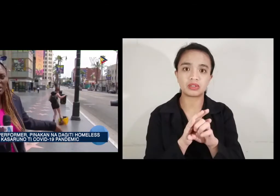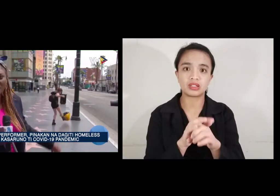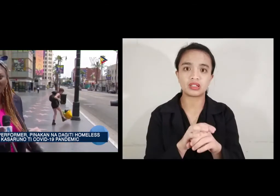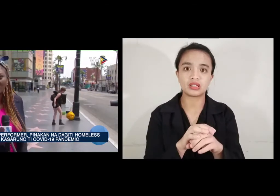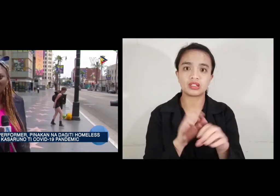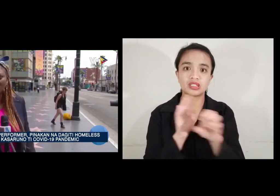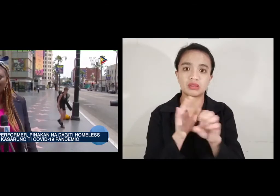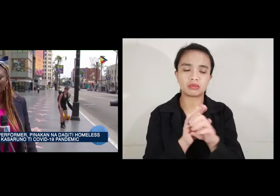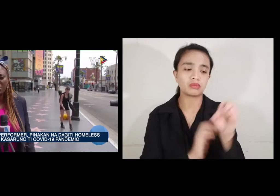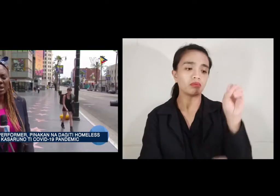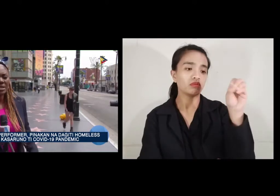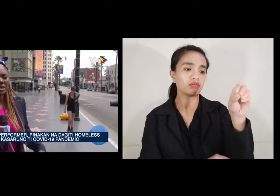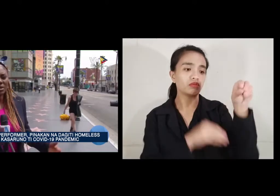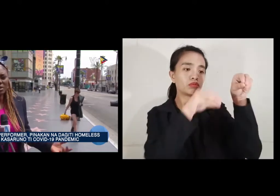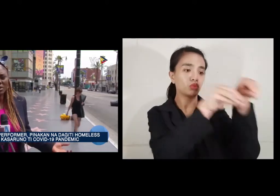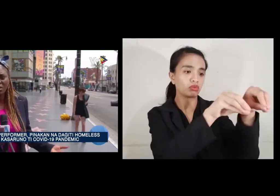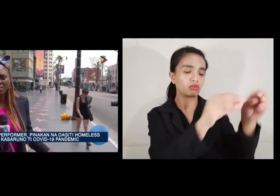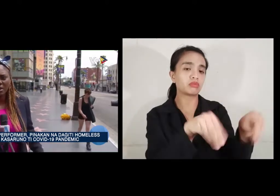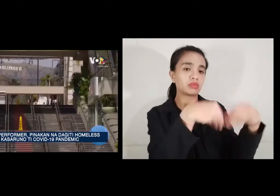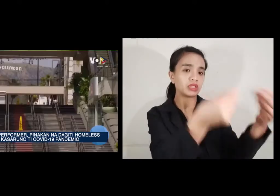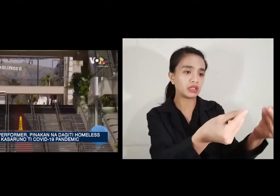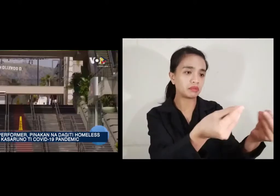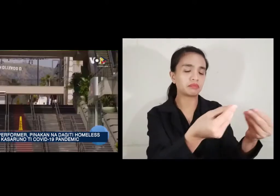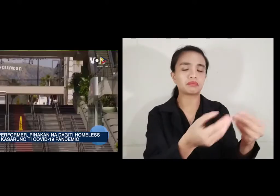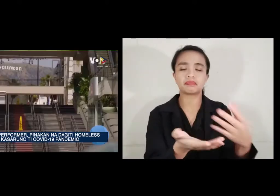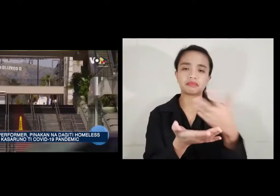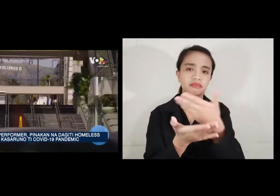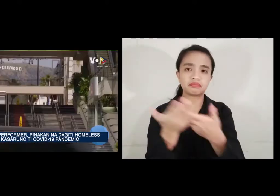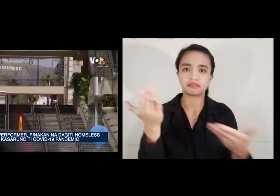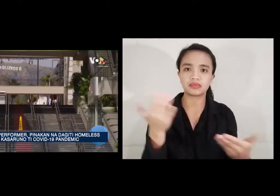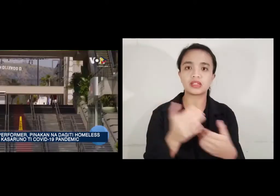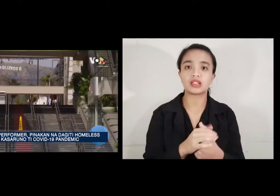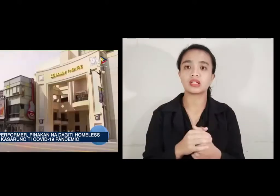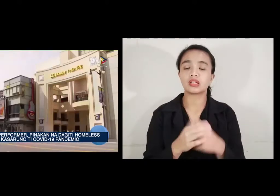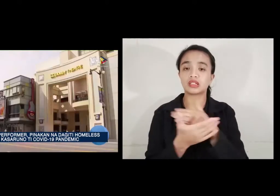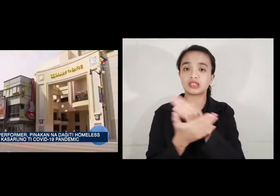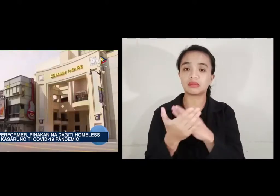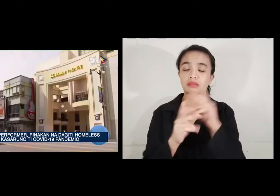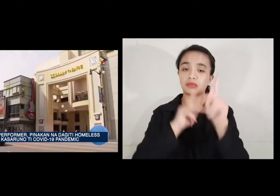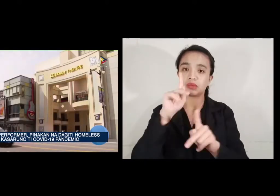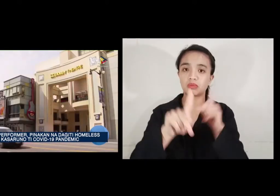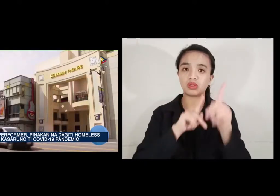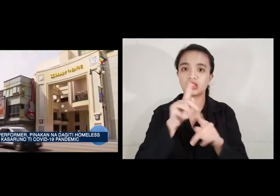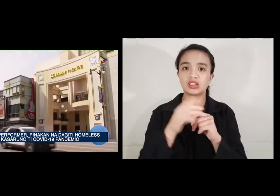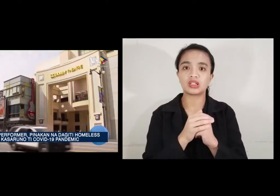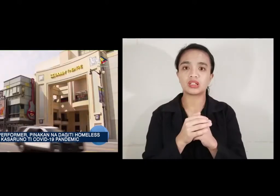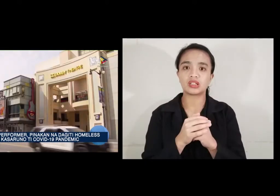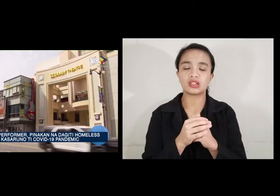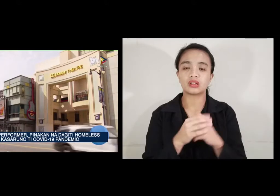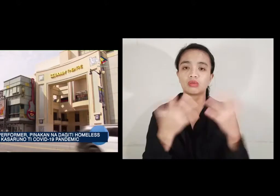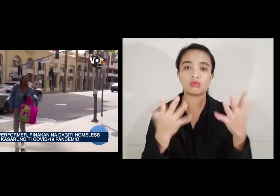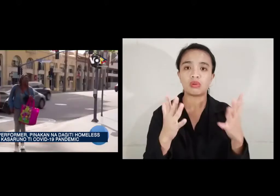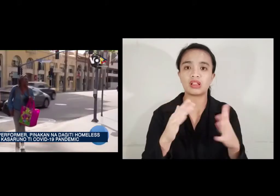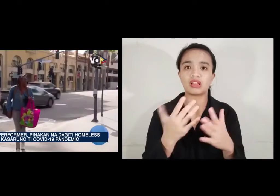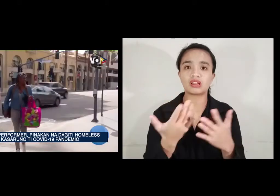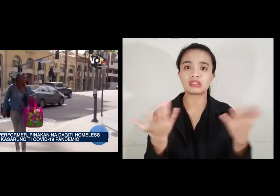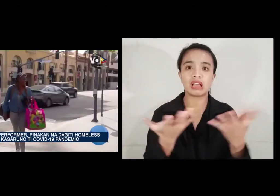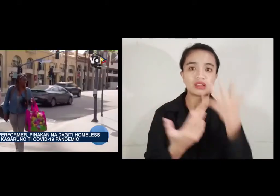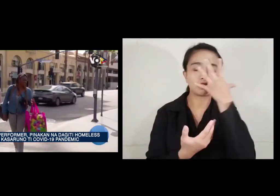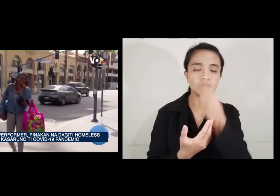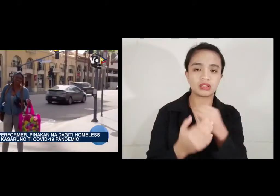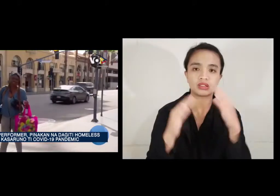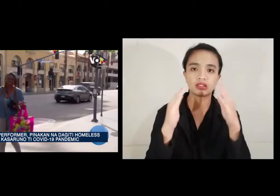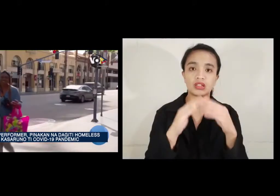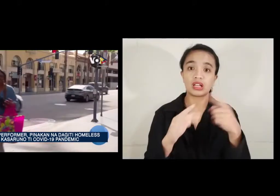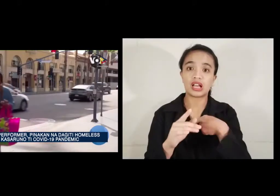they drop in the bins and all the stuff. Ita nga awan ti tattao sa Jai kat awanan ti makandag ti homeless. I try to